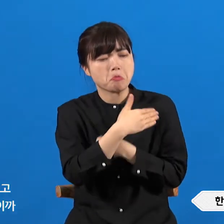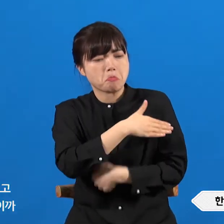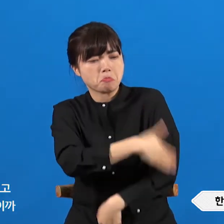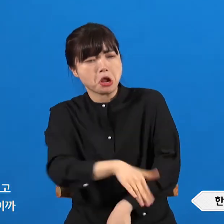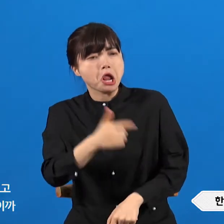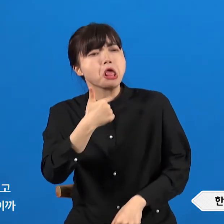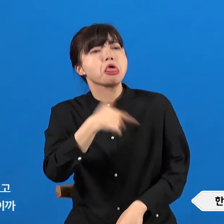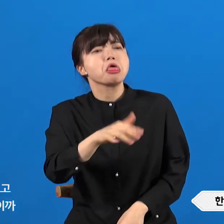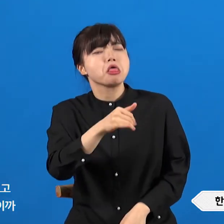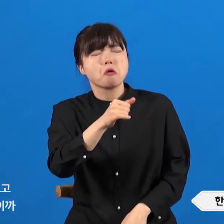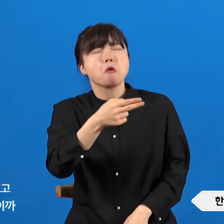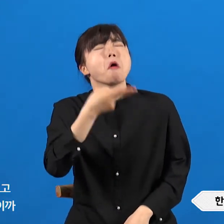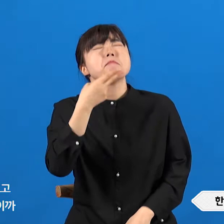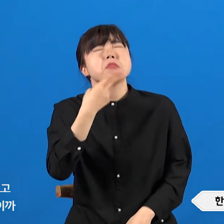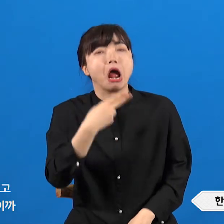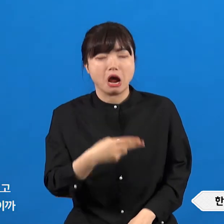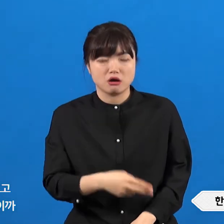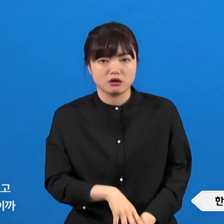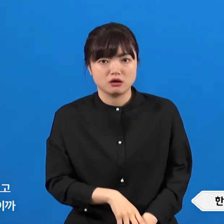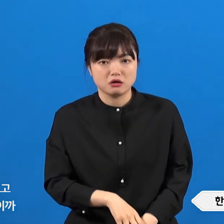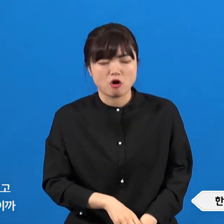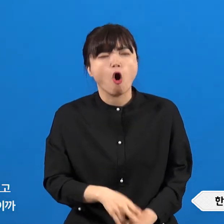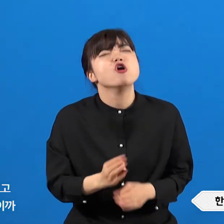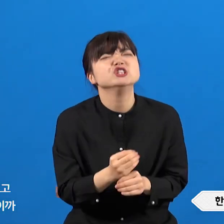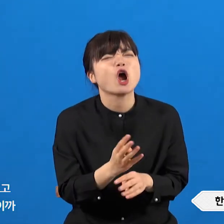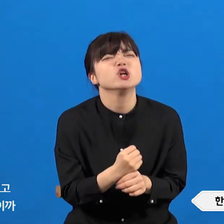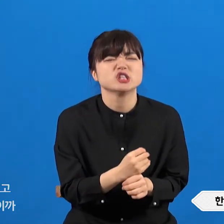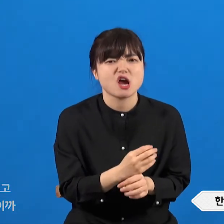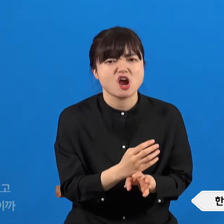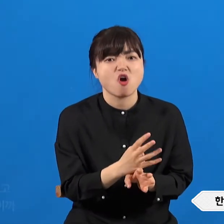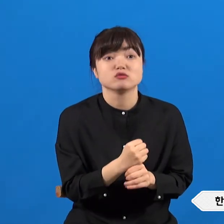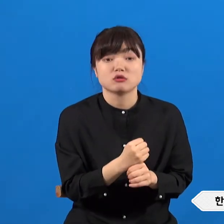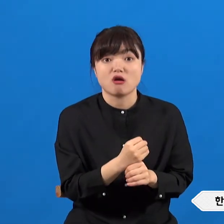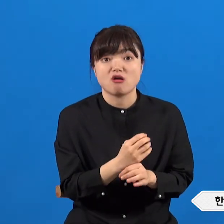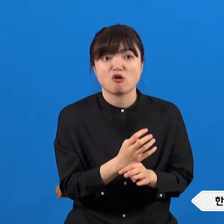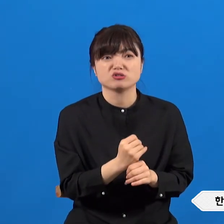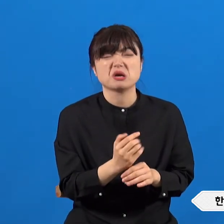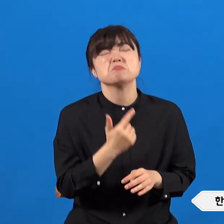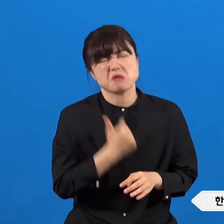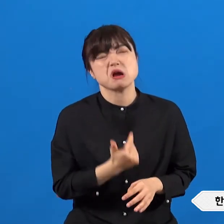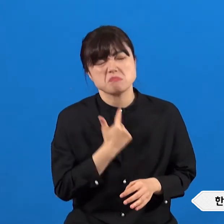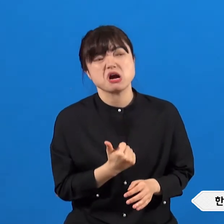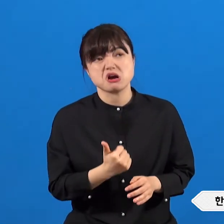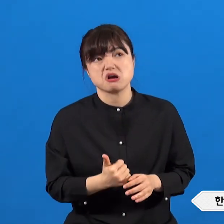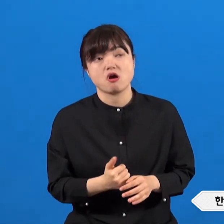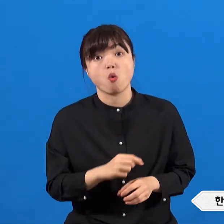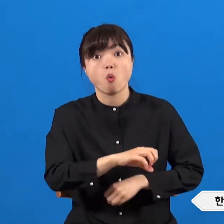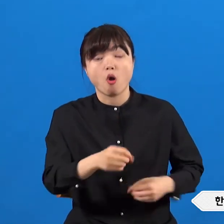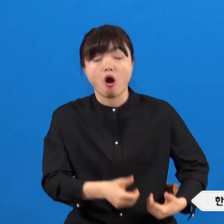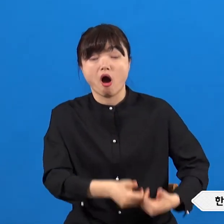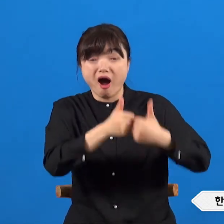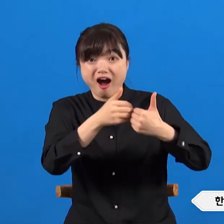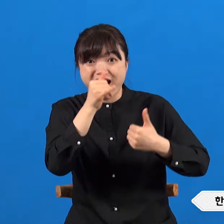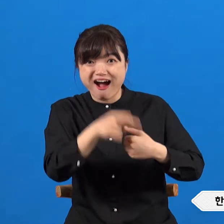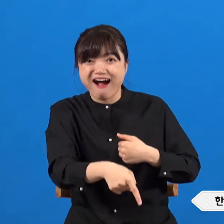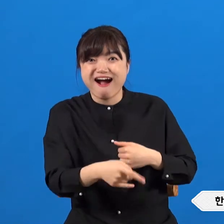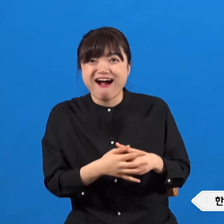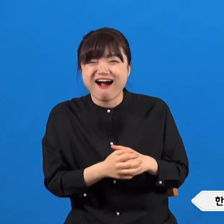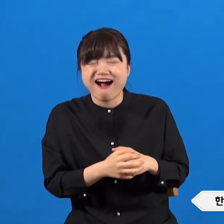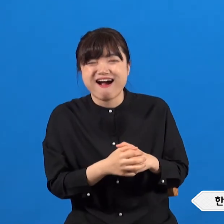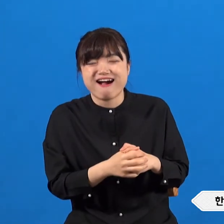공양하지 아니하더이까? 우리가 언제 안 했습니까? 다 했습니다 하고 대어듭니다.